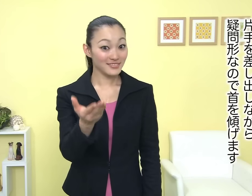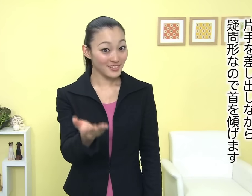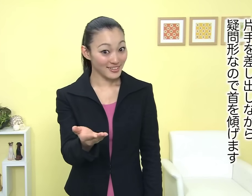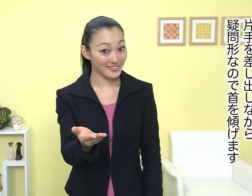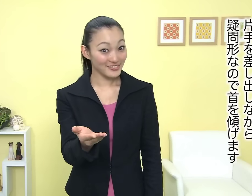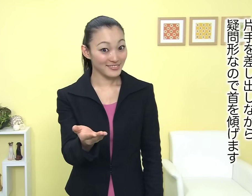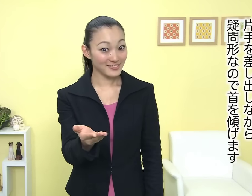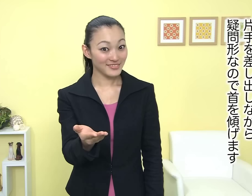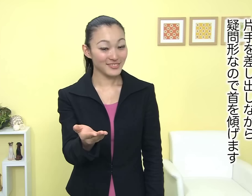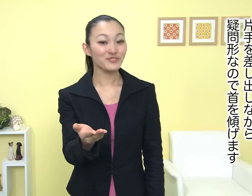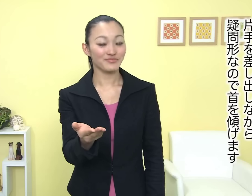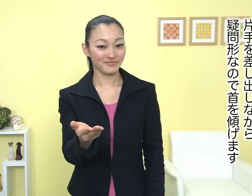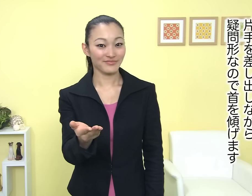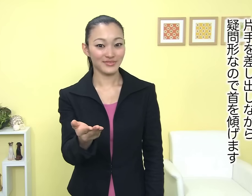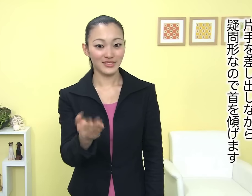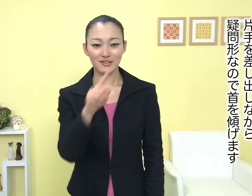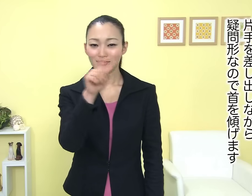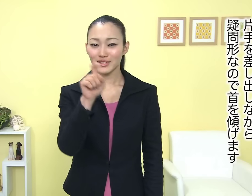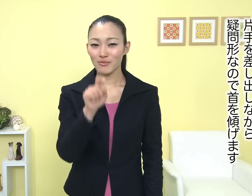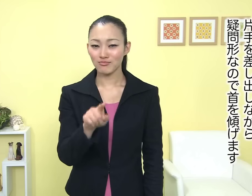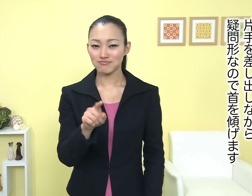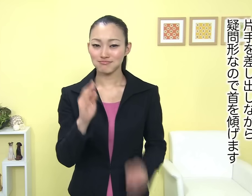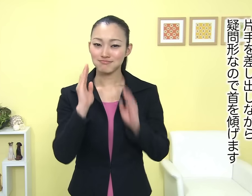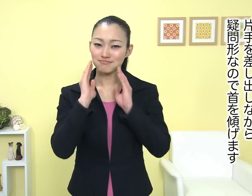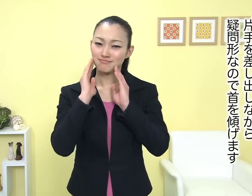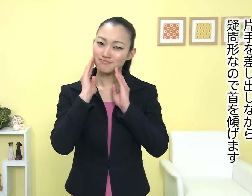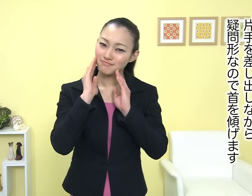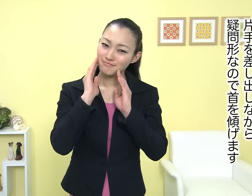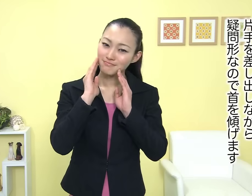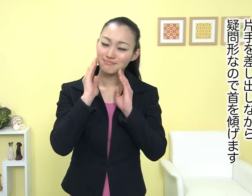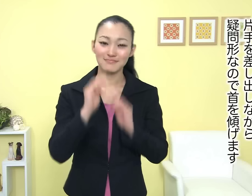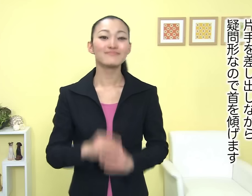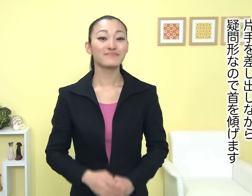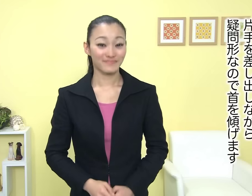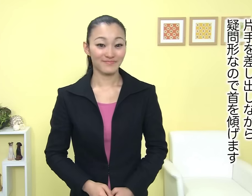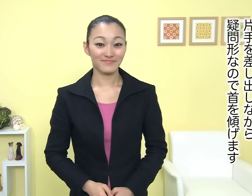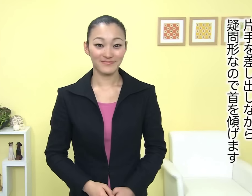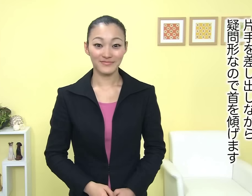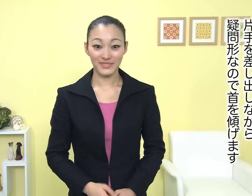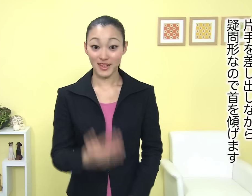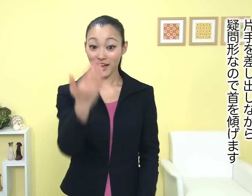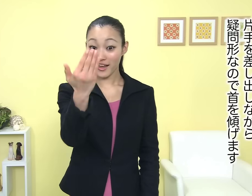片手を差し出しながら疑問形などで首をかしげます。